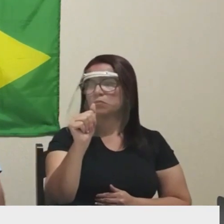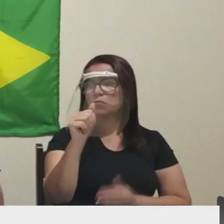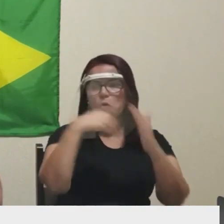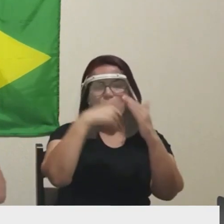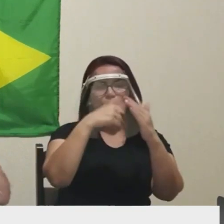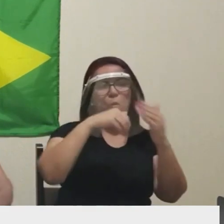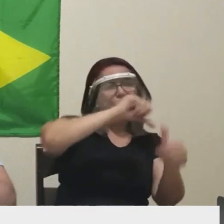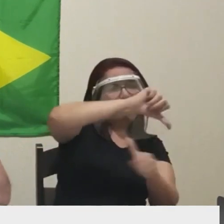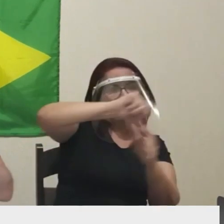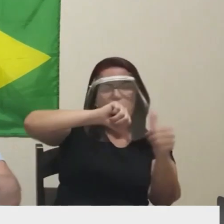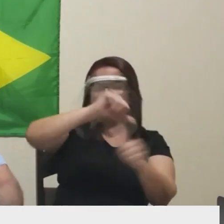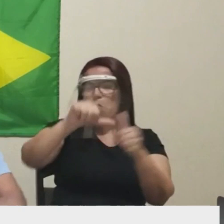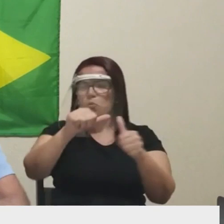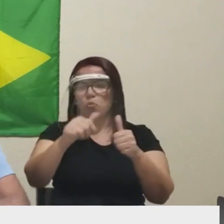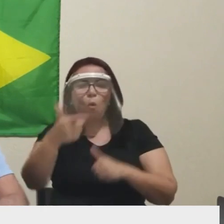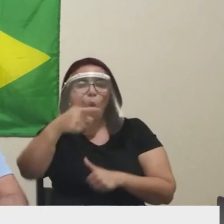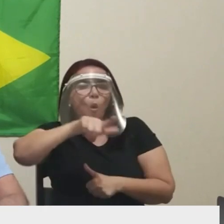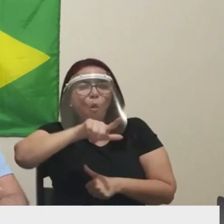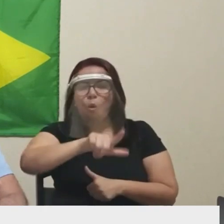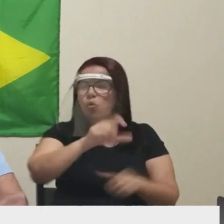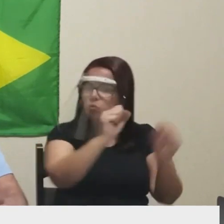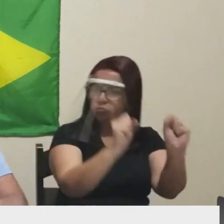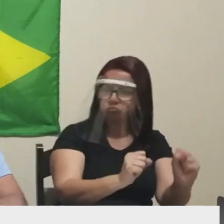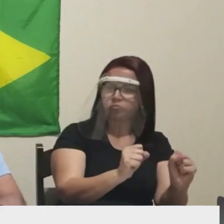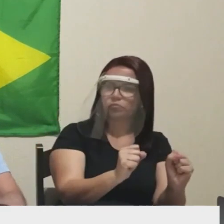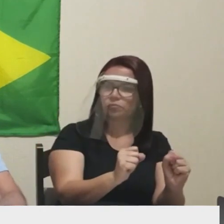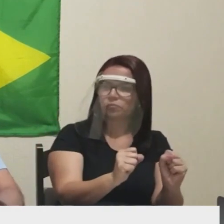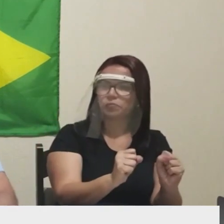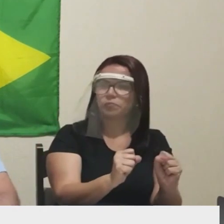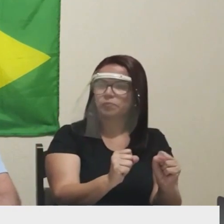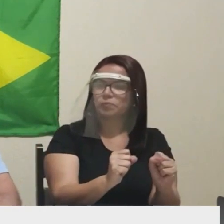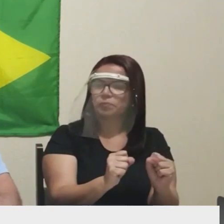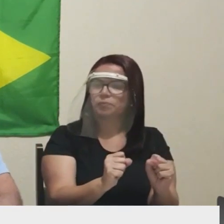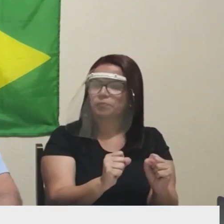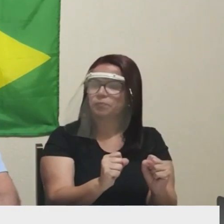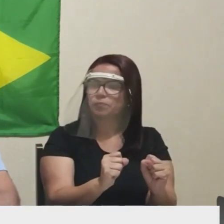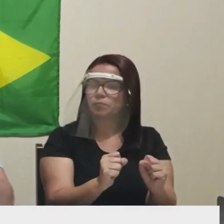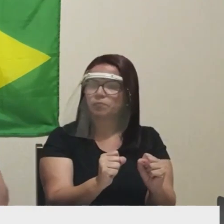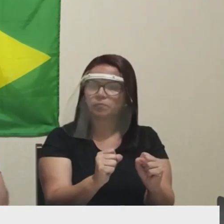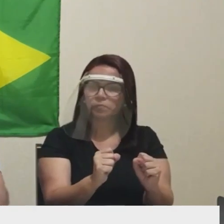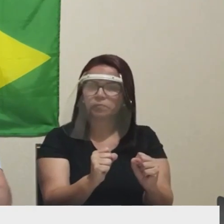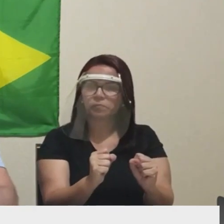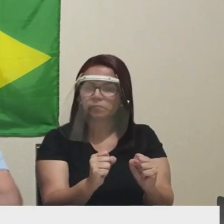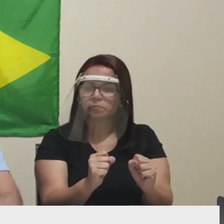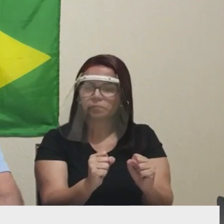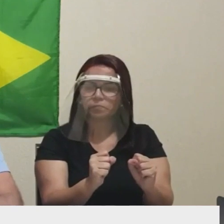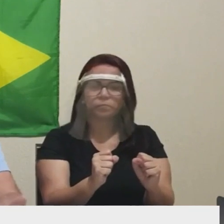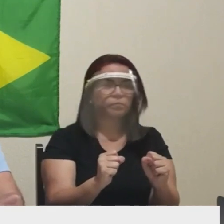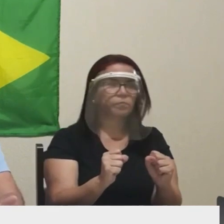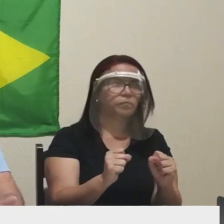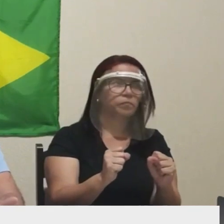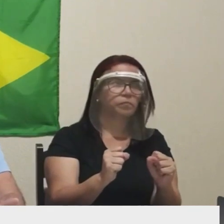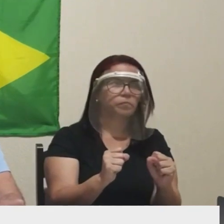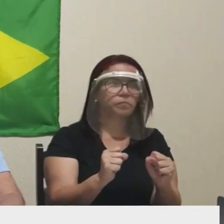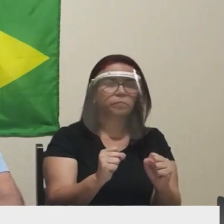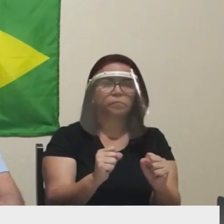para os outros poderes, talvez, na parte do executivo está sendo feita a reforma administrativa. Algumas carreiras tipo de Estado vão